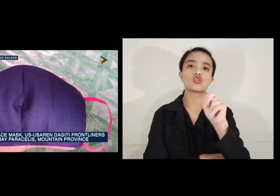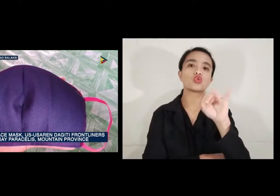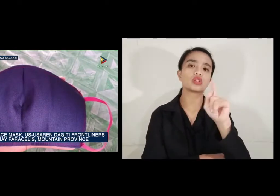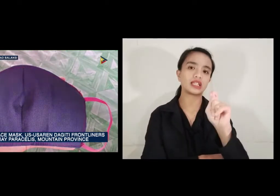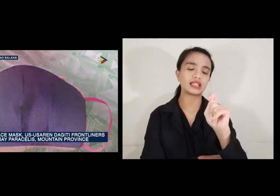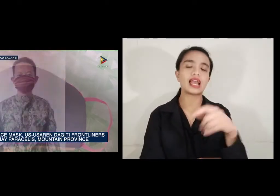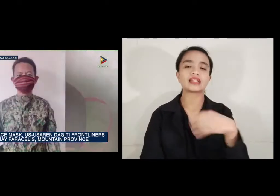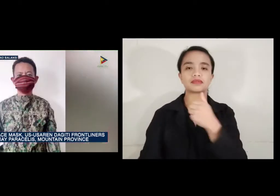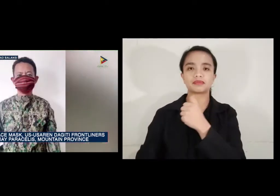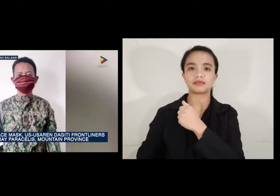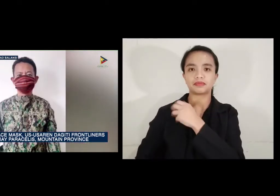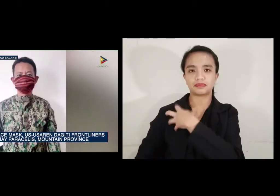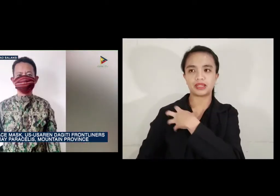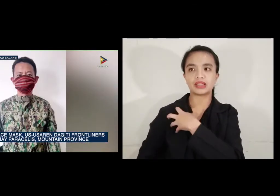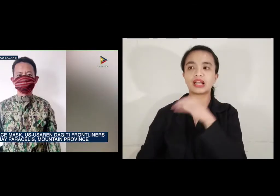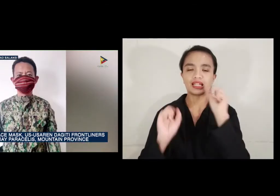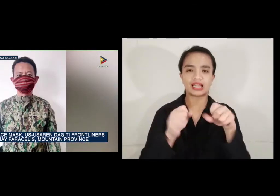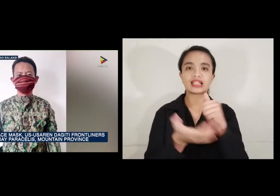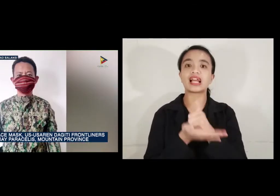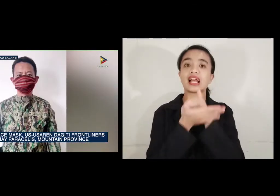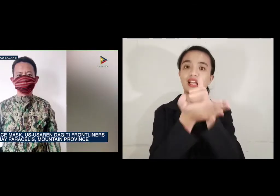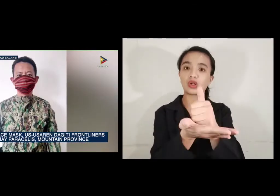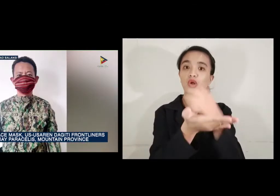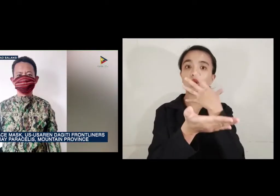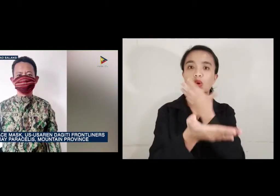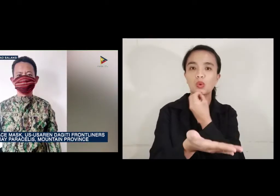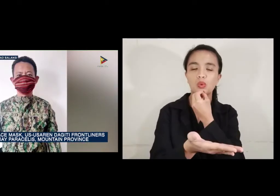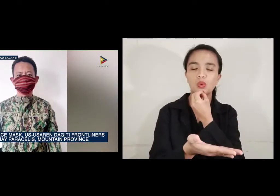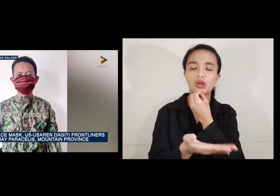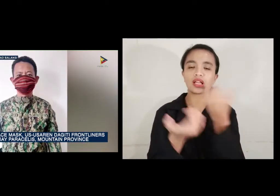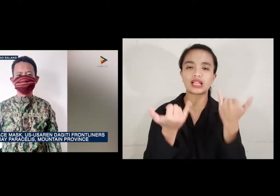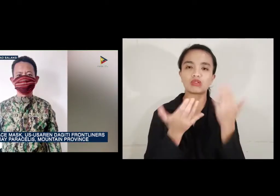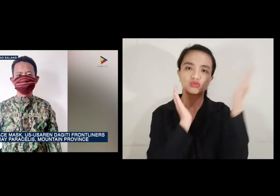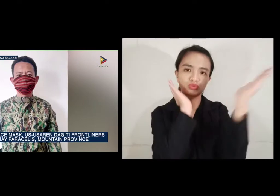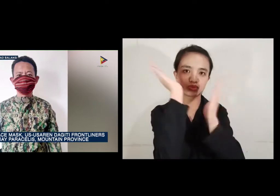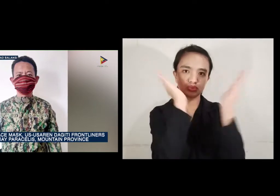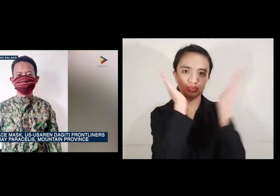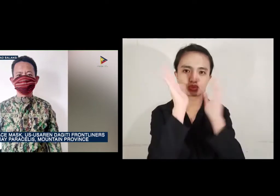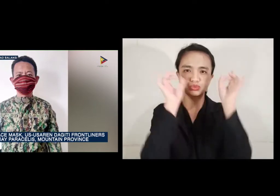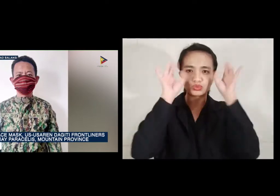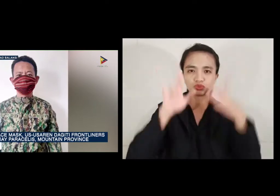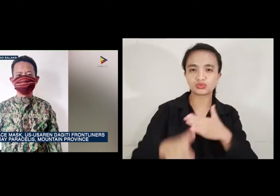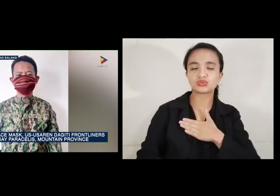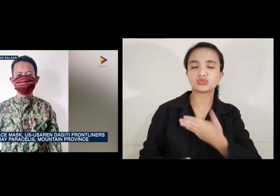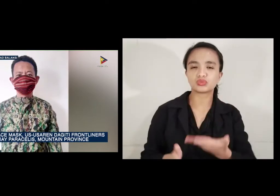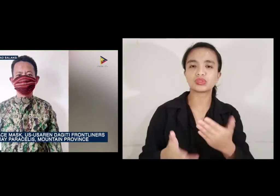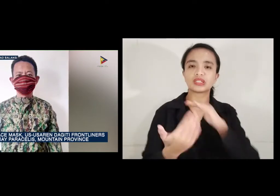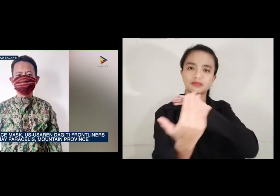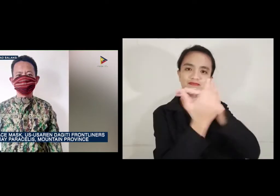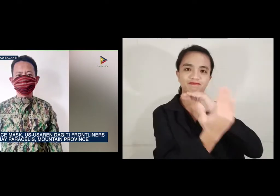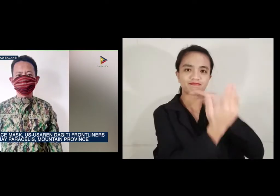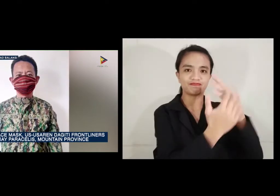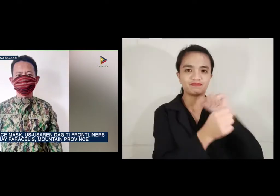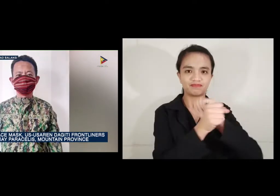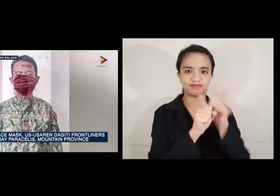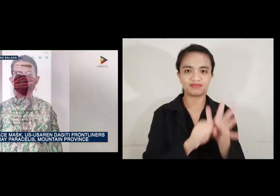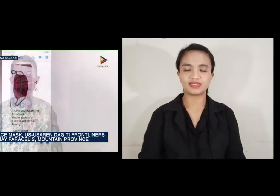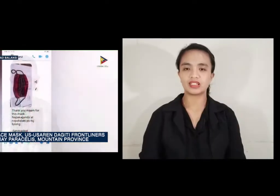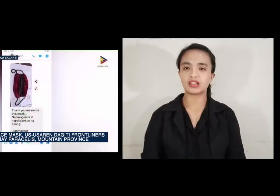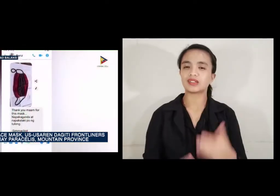ti PNP. Tulong damot daytoy kadagiti kailyanda a sumangsango iti paggad iti biag iti pananglaban iti sakit a